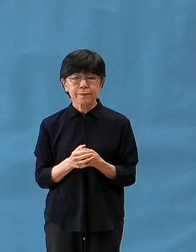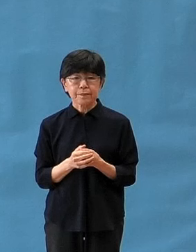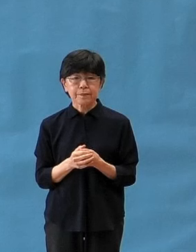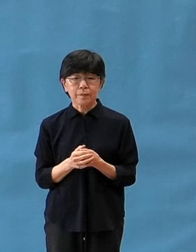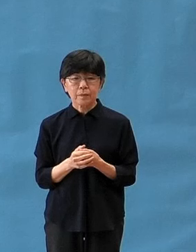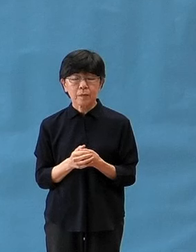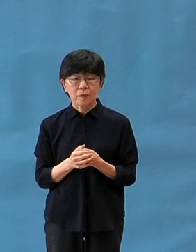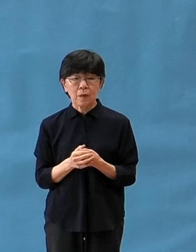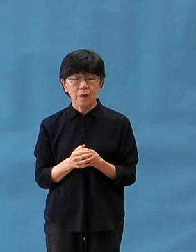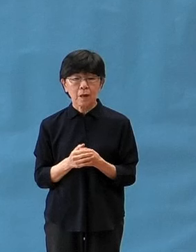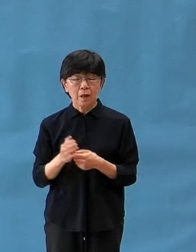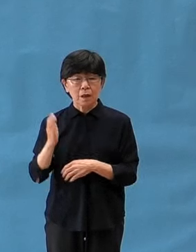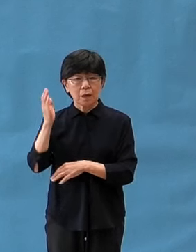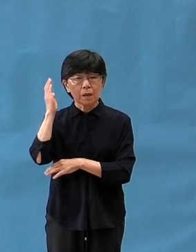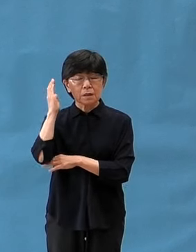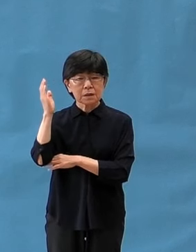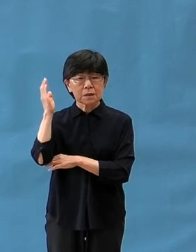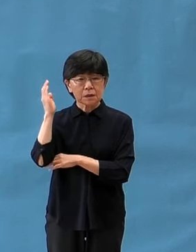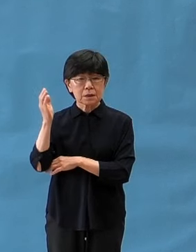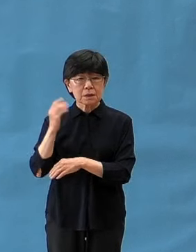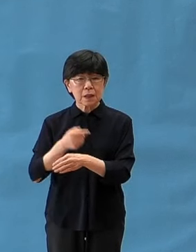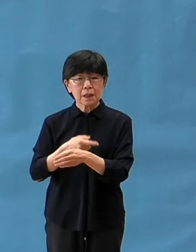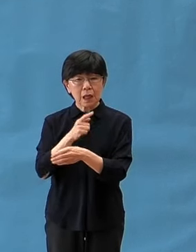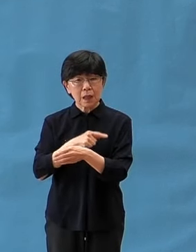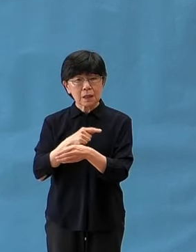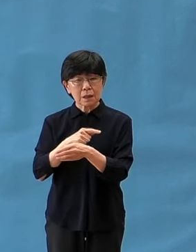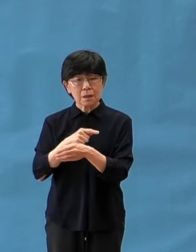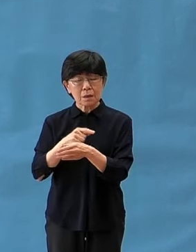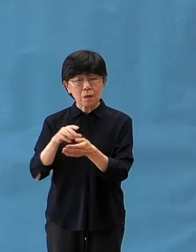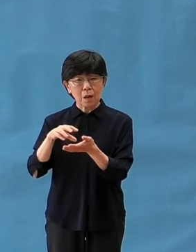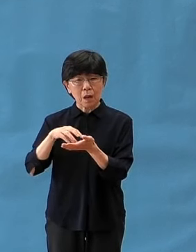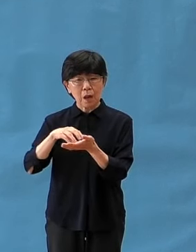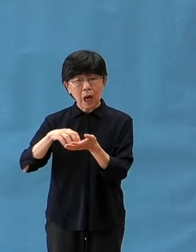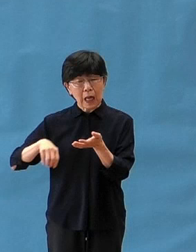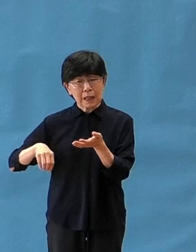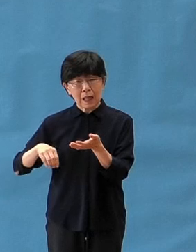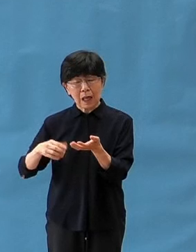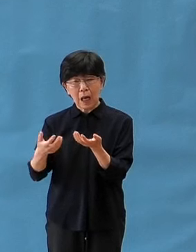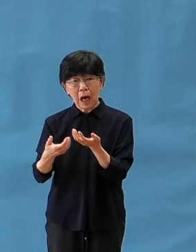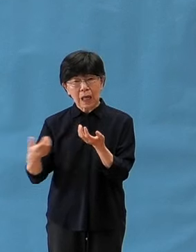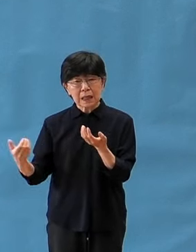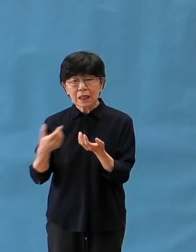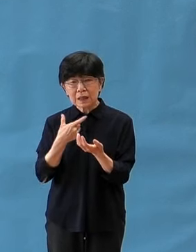政権から離れたい政党人がおられるのかというのが、